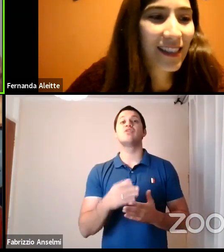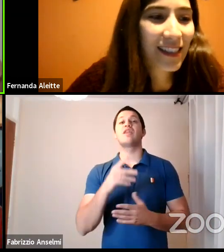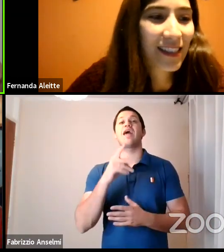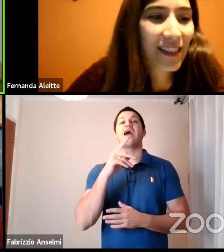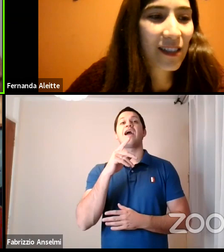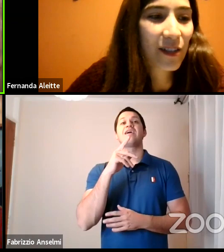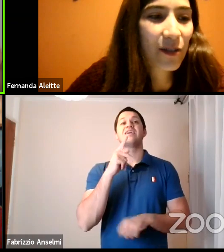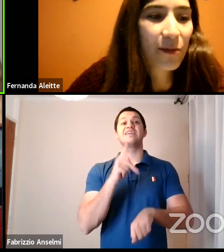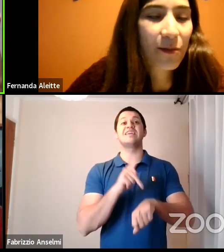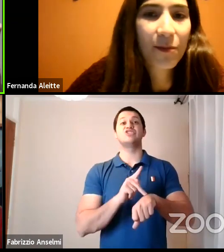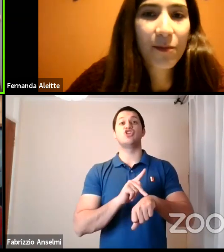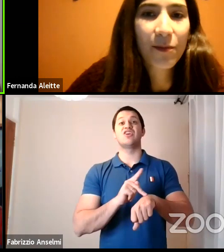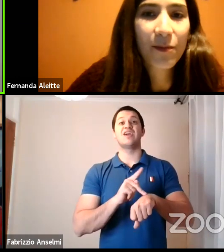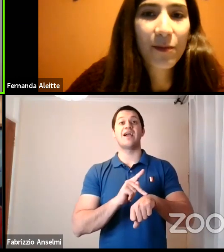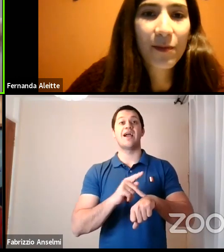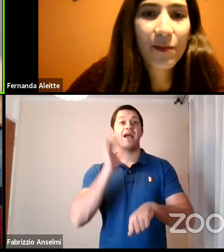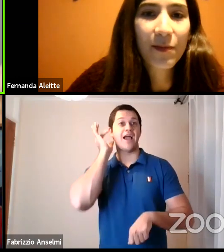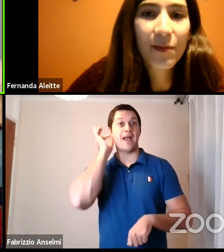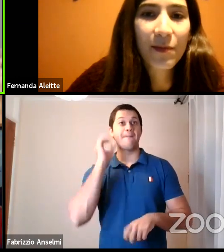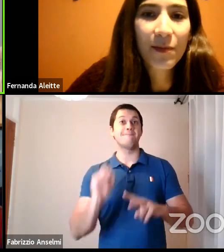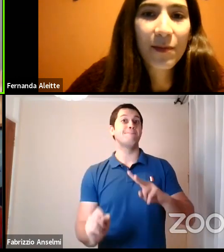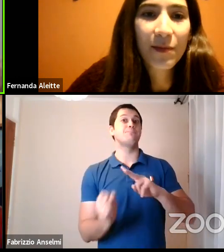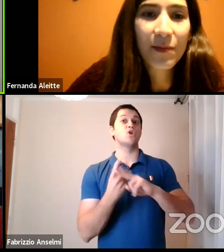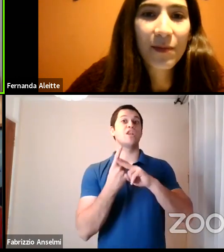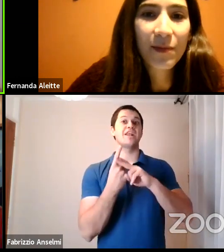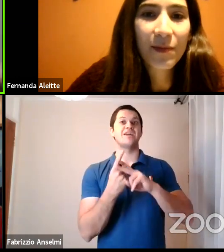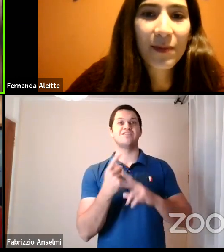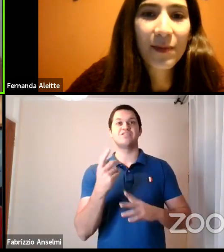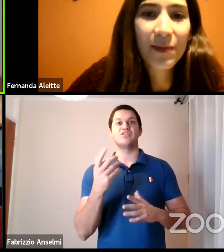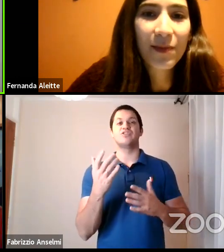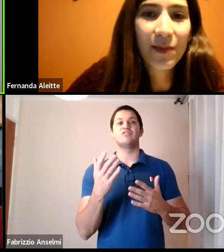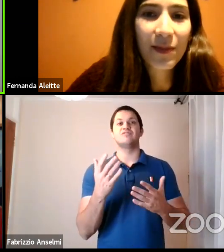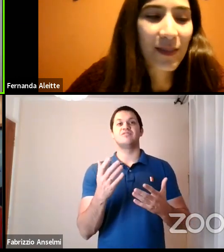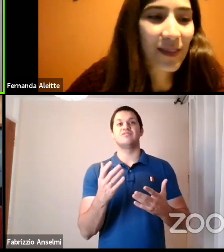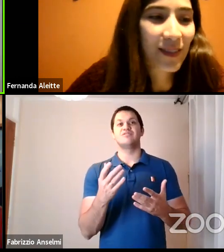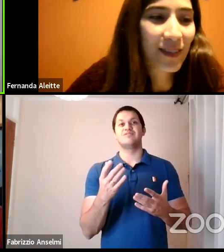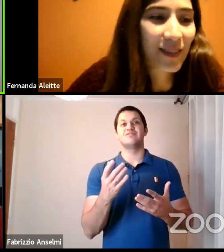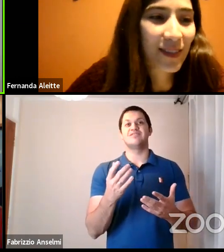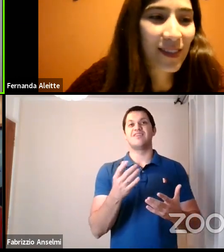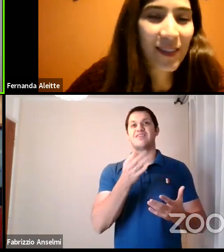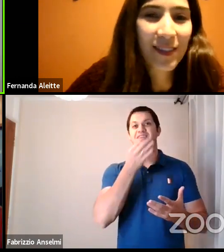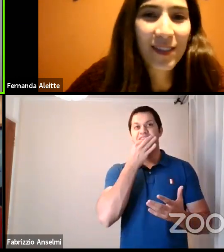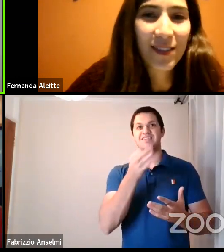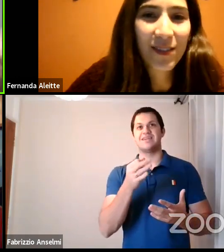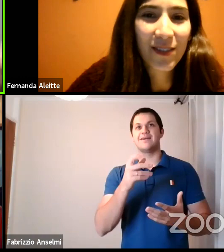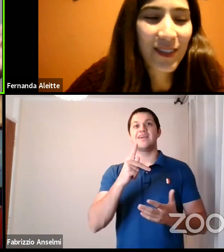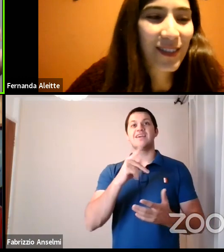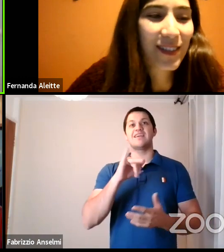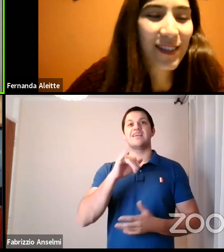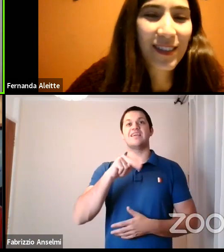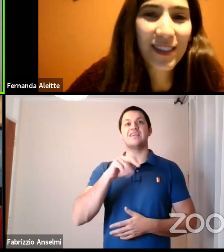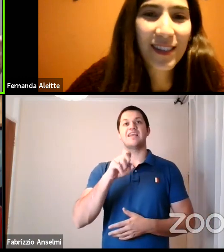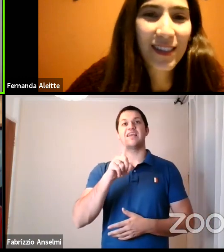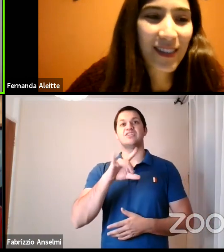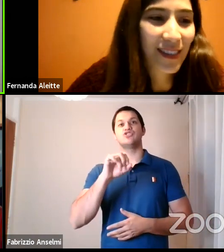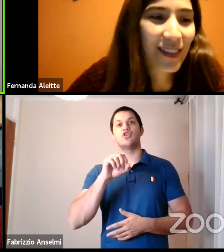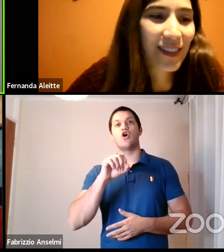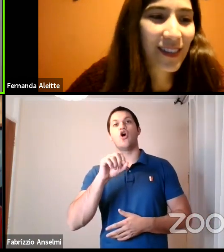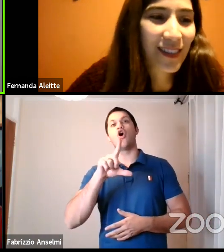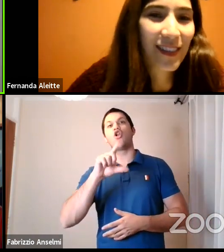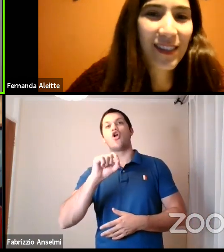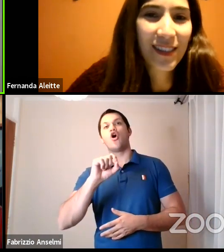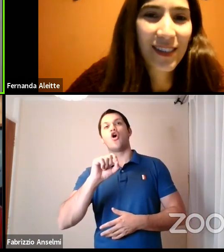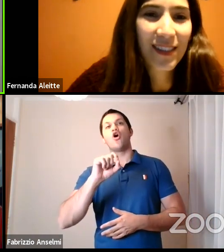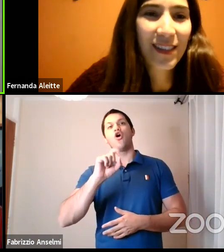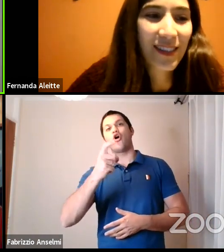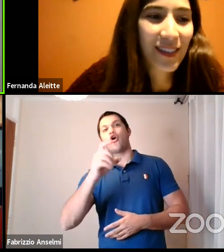Porque probablemente la kinesióloga pionera no existía en el papel, ¿no? Eran kinesiólogos pioneras o pioneros con un género, ¿no? ¿Se entiende la